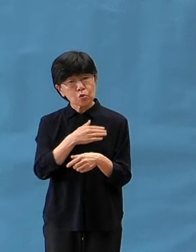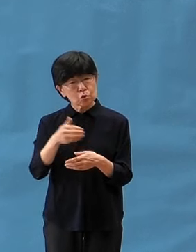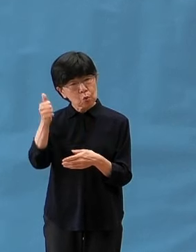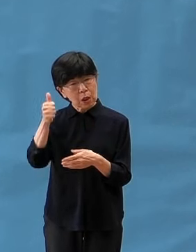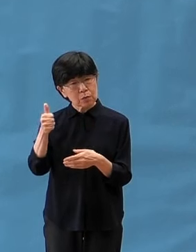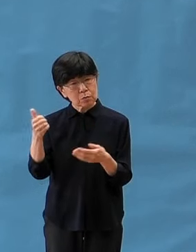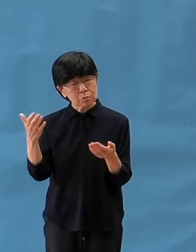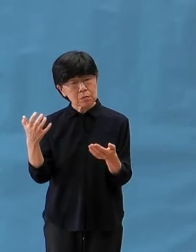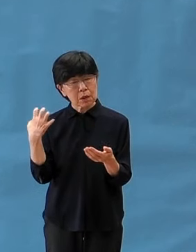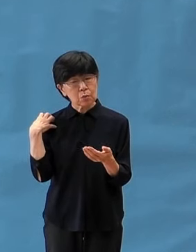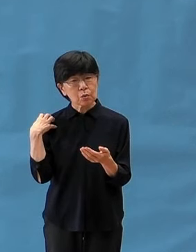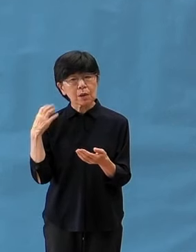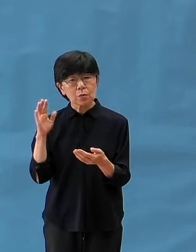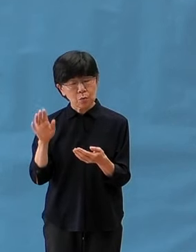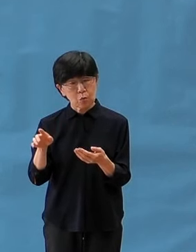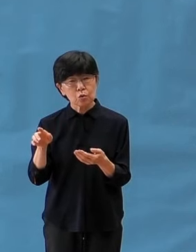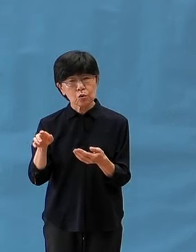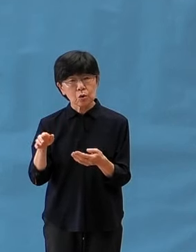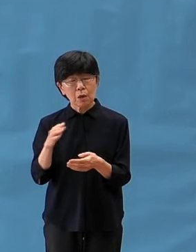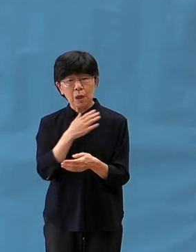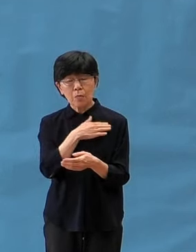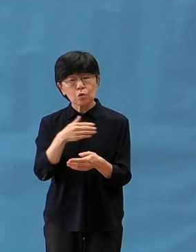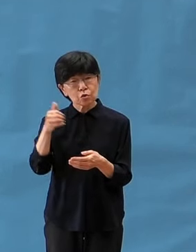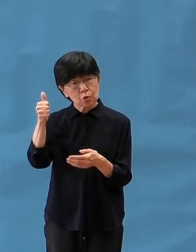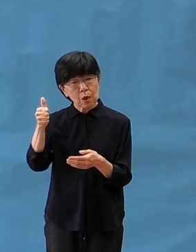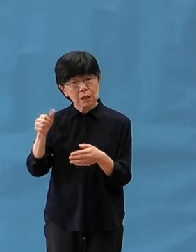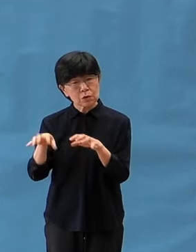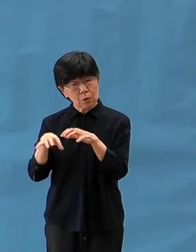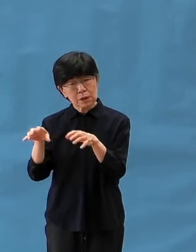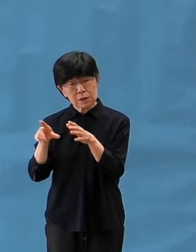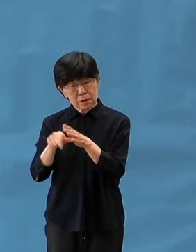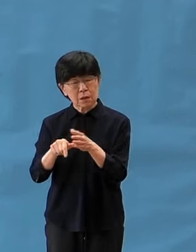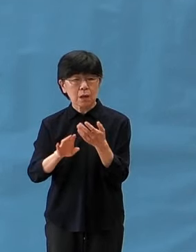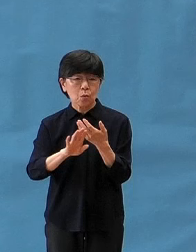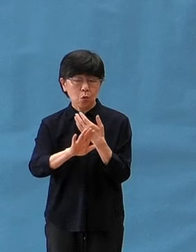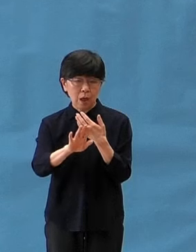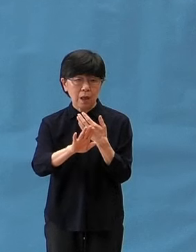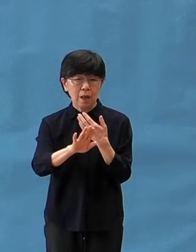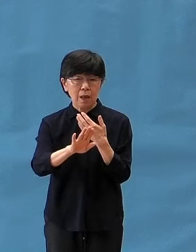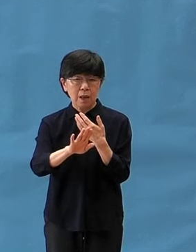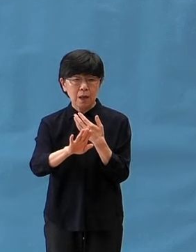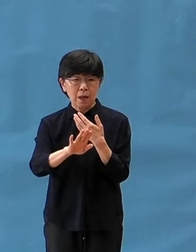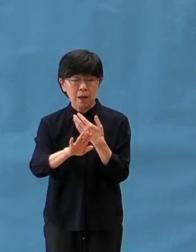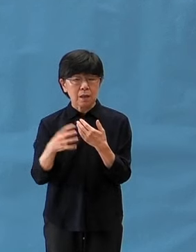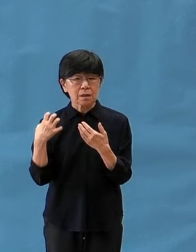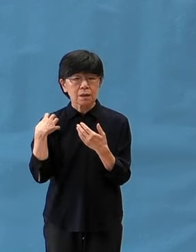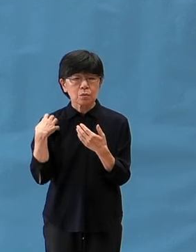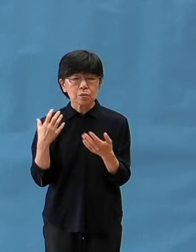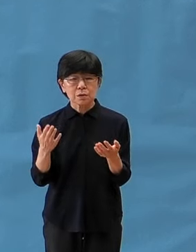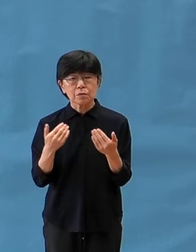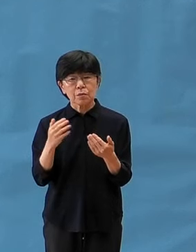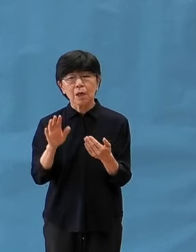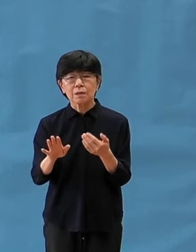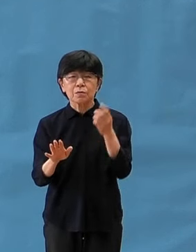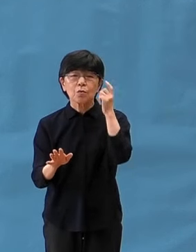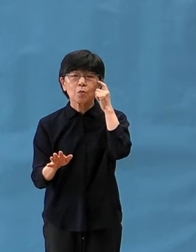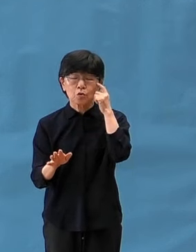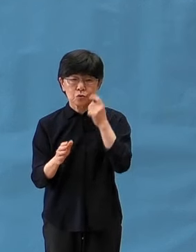ど、まあ官房長官忙しすぎるんだったら、他の人たちがやる、まあやらなきゃいけないってことじゃないですか